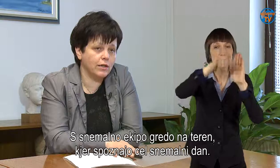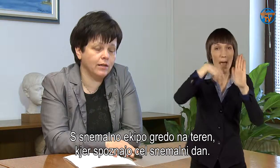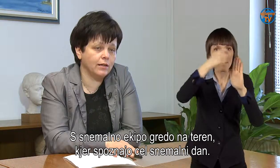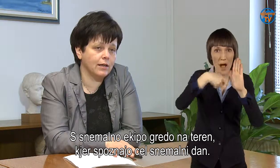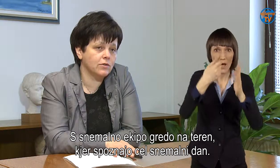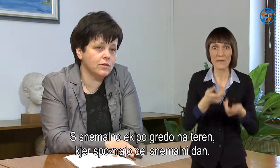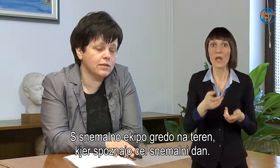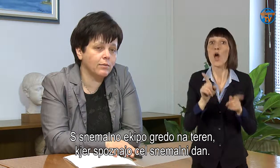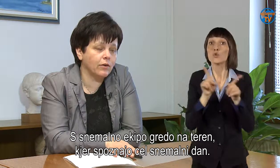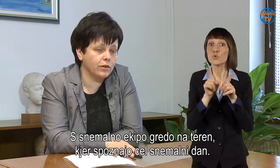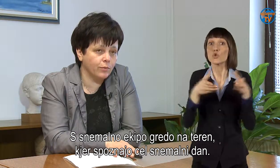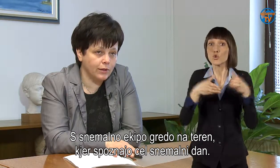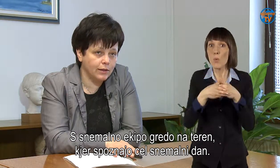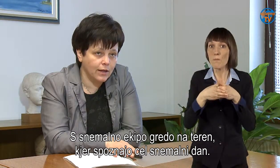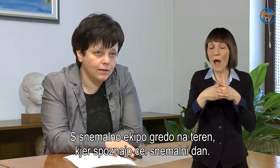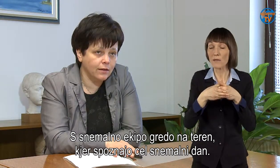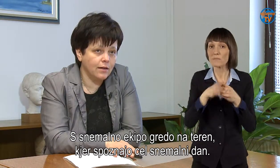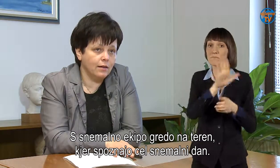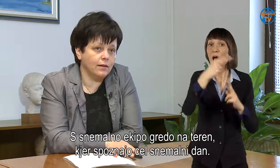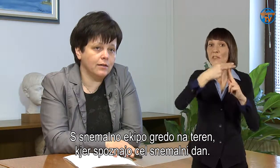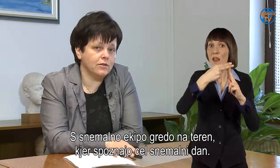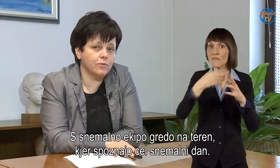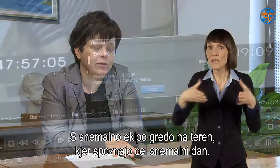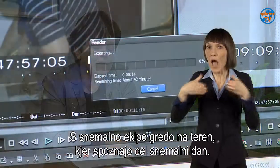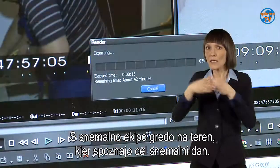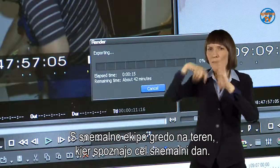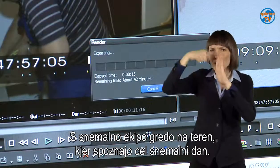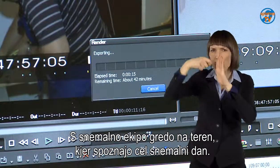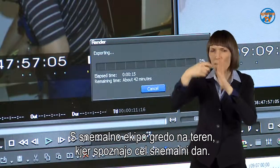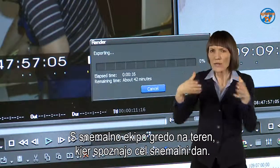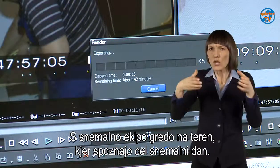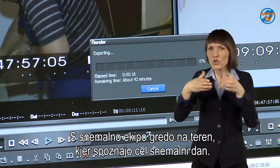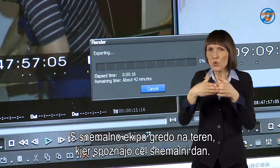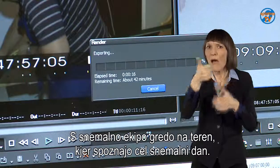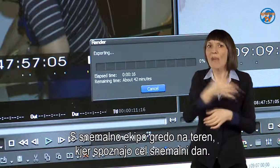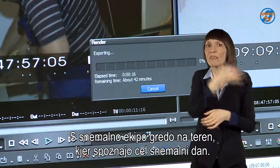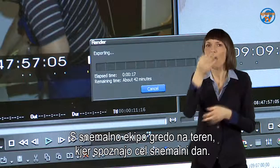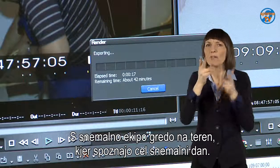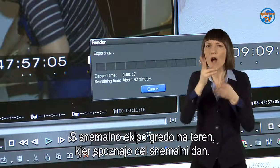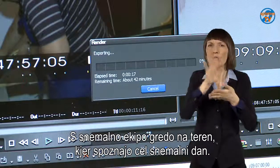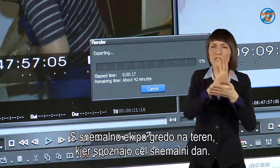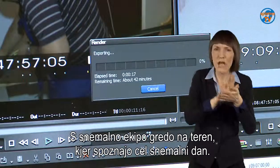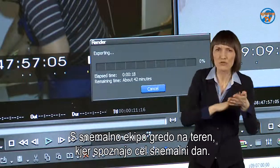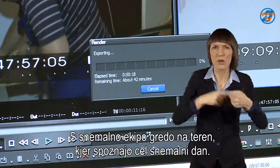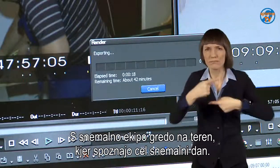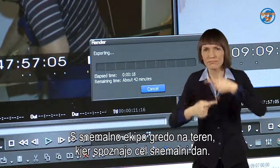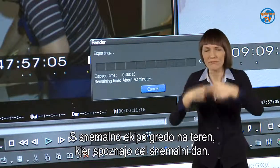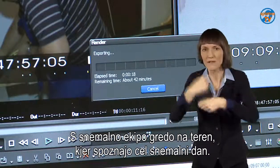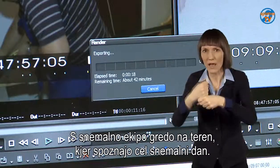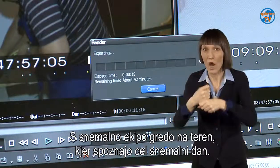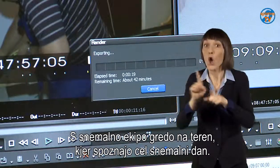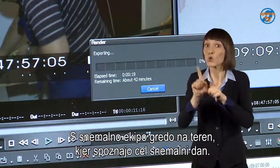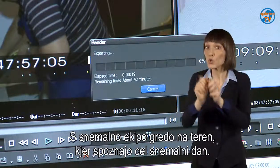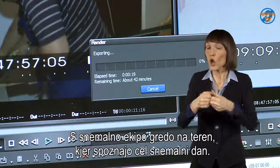so šli dejansko za snemalno ekipo na teren in so spoznali cel snemalni dan. Veliko je